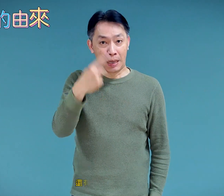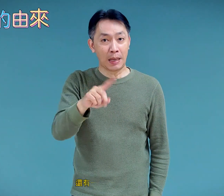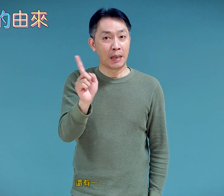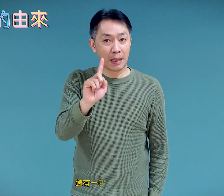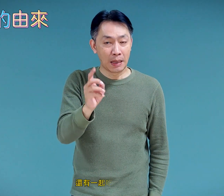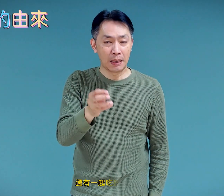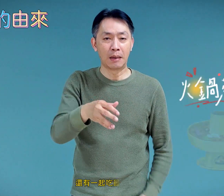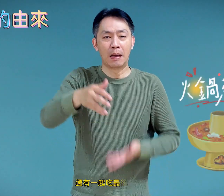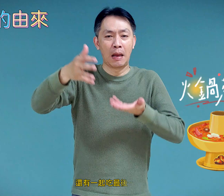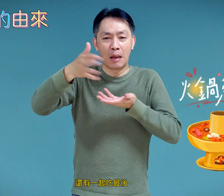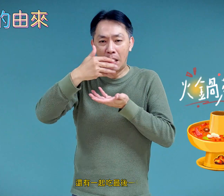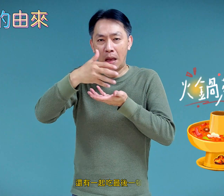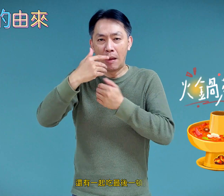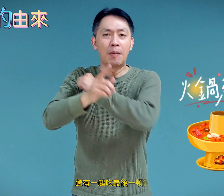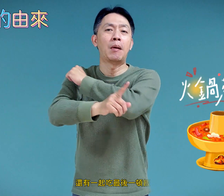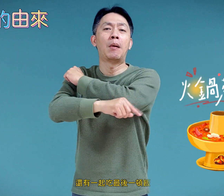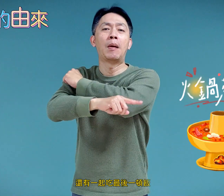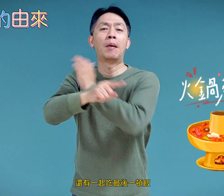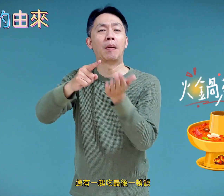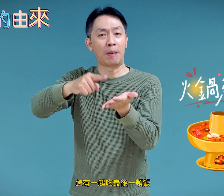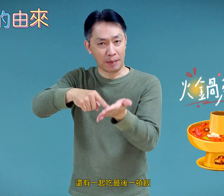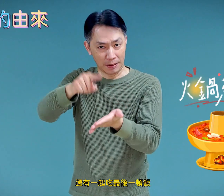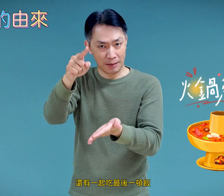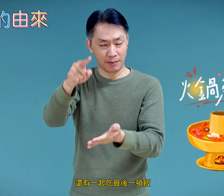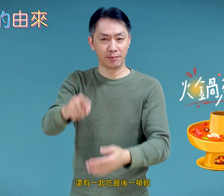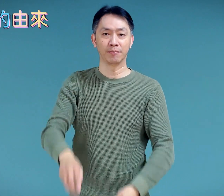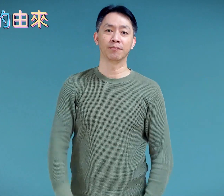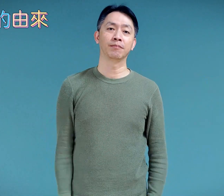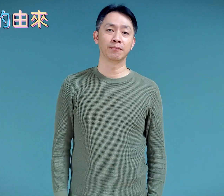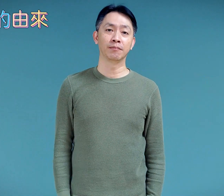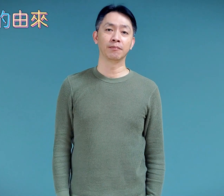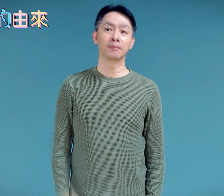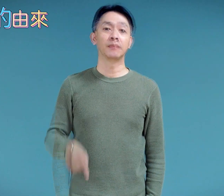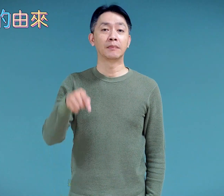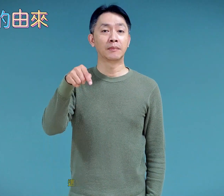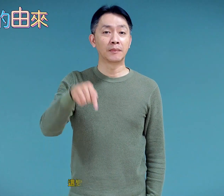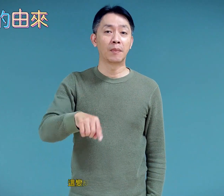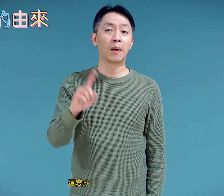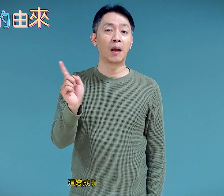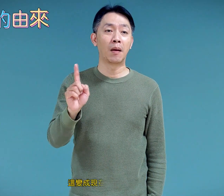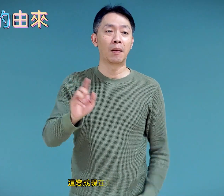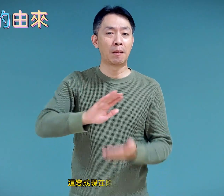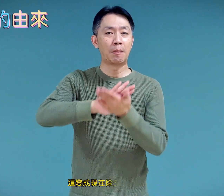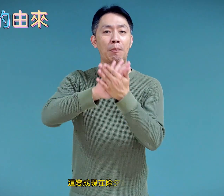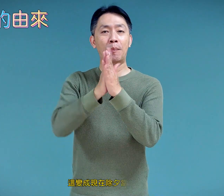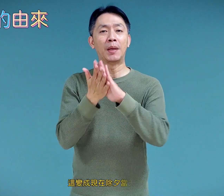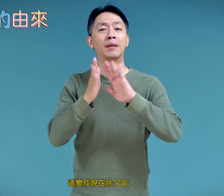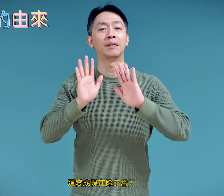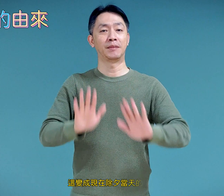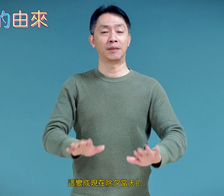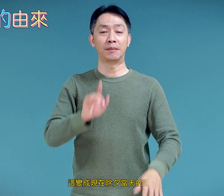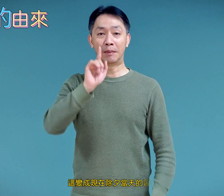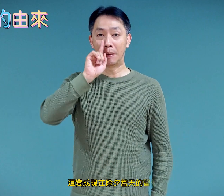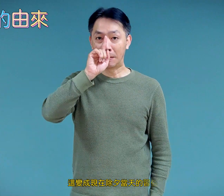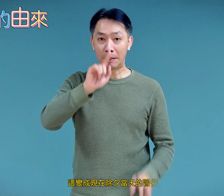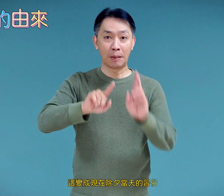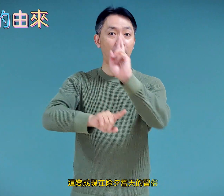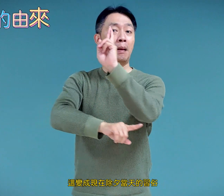还有一起吃最后一顿饭，这变成现在除夕当天的习俗，